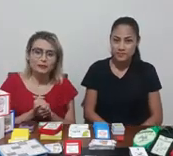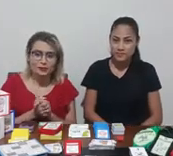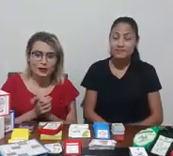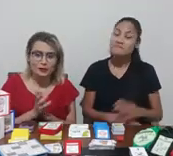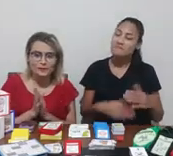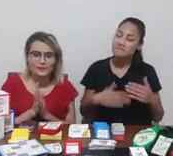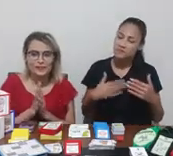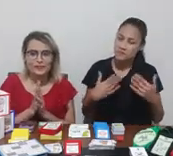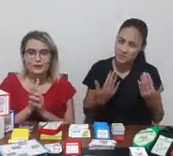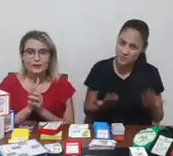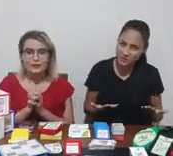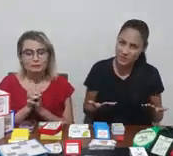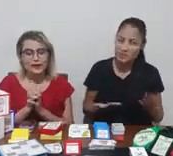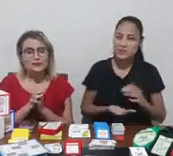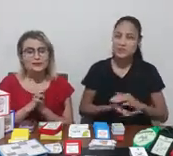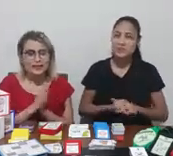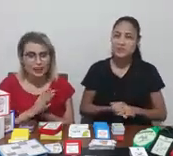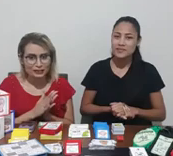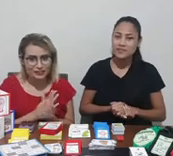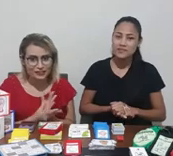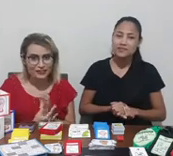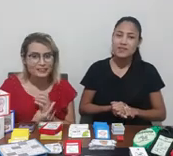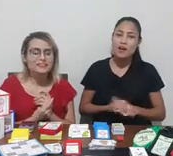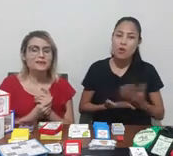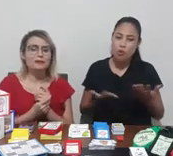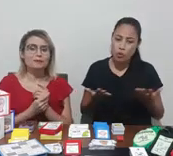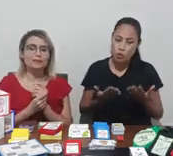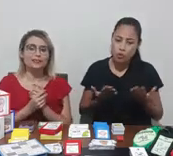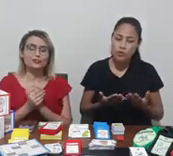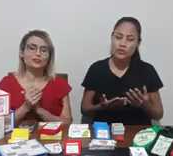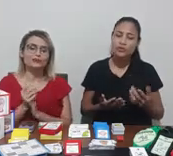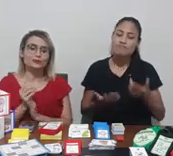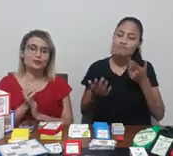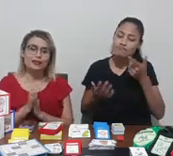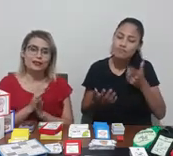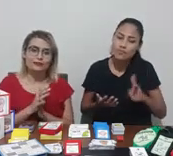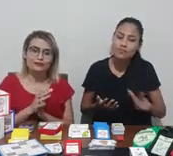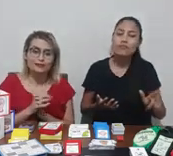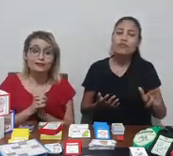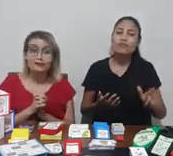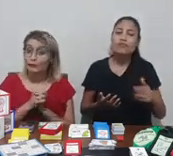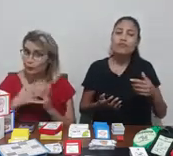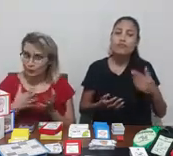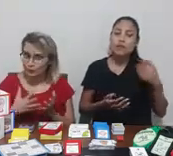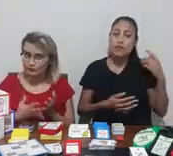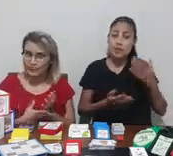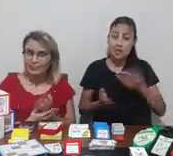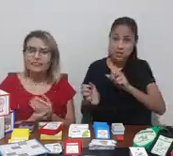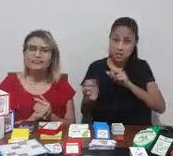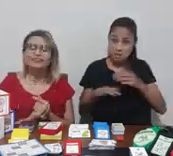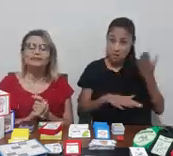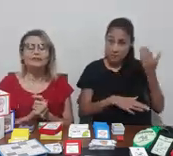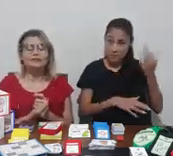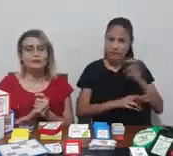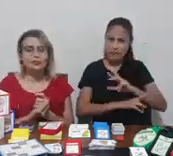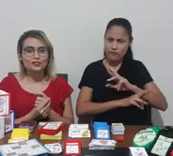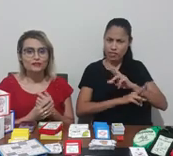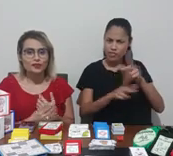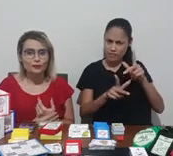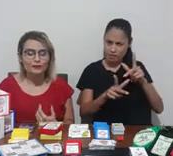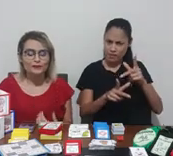Então, pessoal, mais uma live, né? Semana passada nós tivemos uma live um pouco diferente.